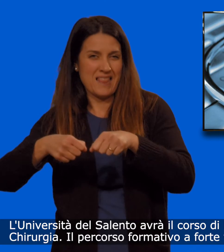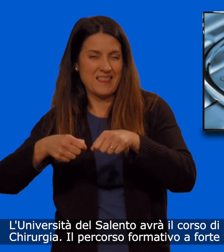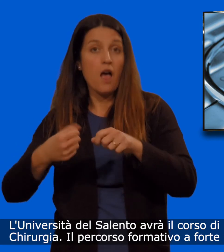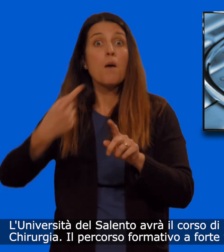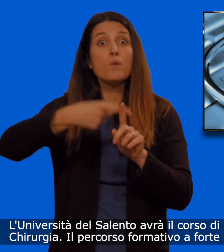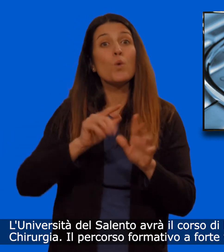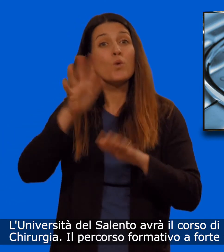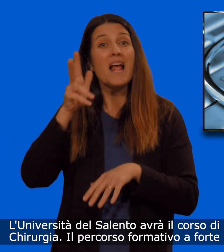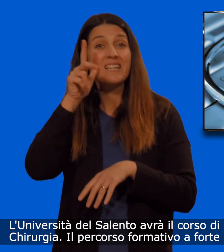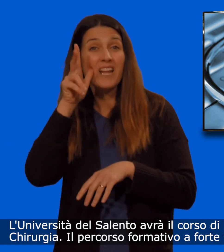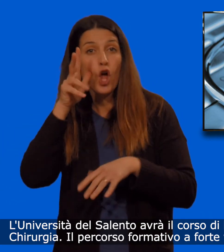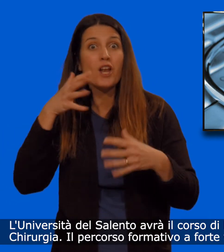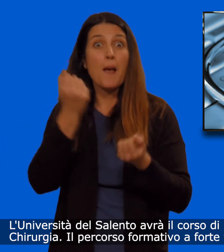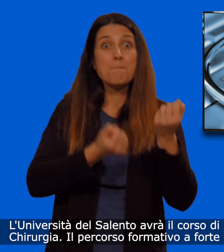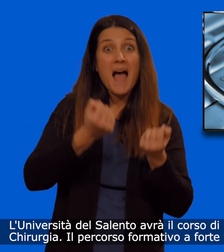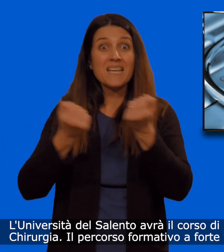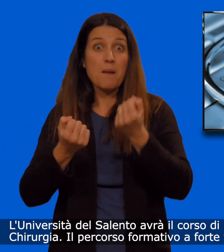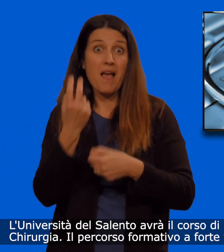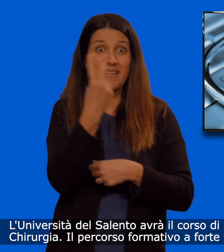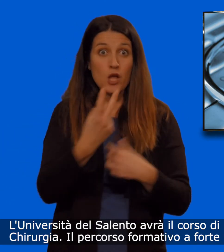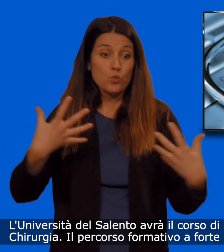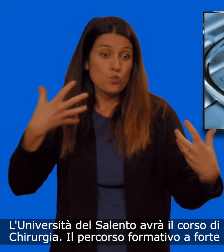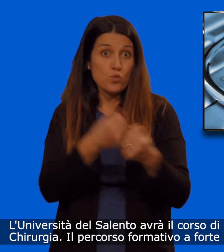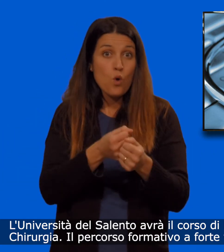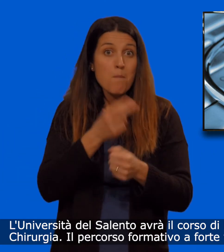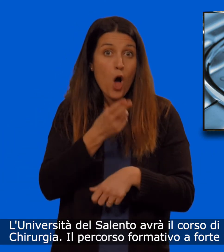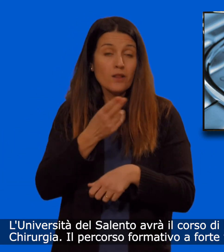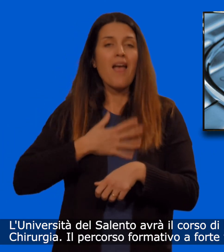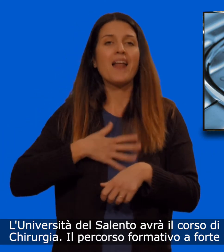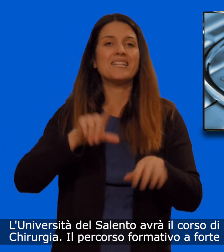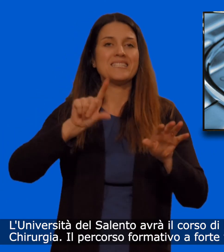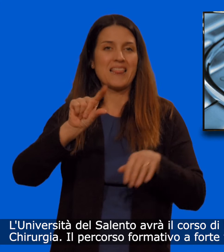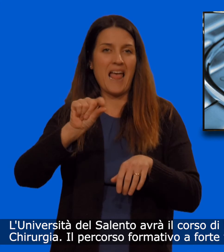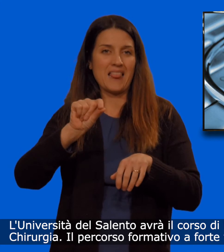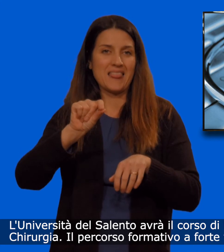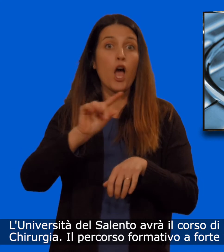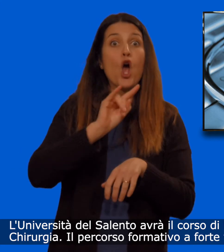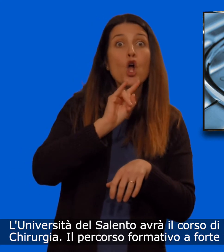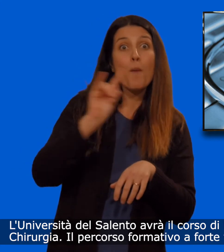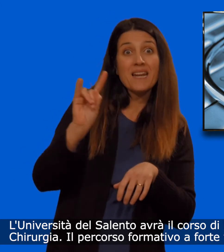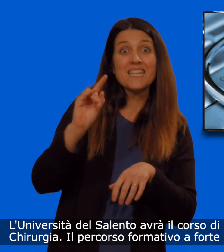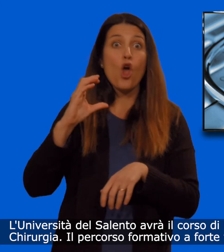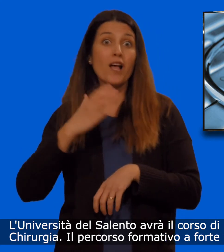L'Università del Salento avrà il corso di laurea di medicina e chirurgia. Il percorso formativo a forte